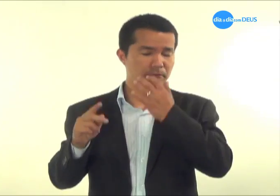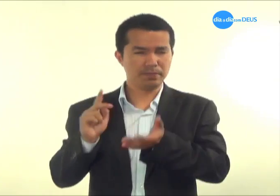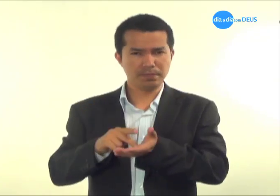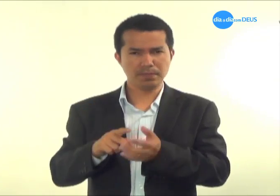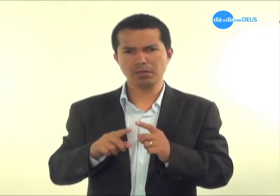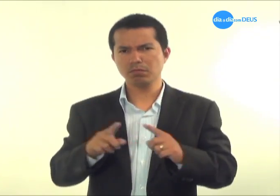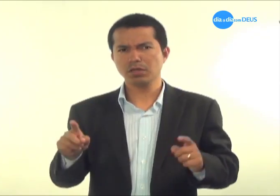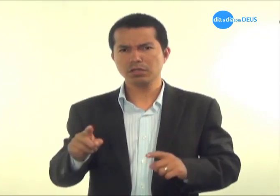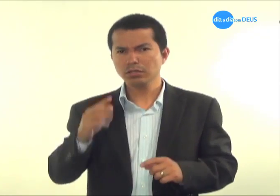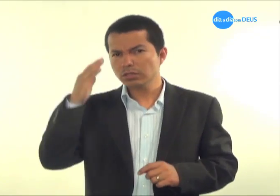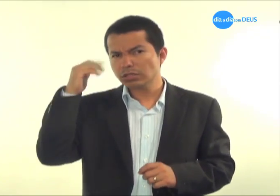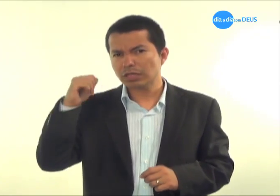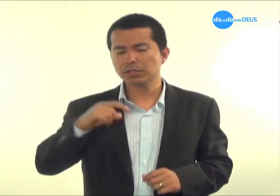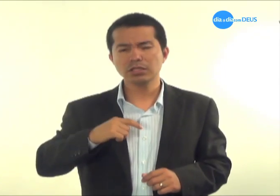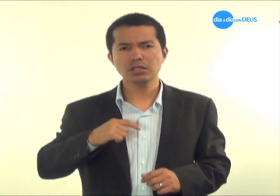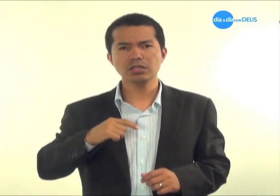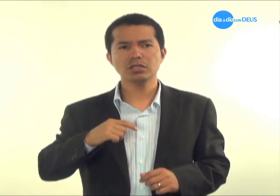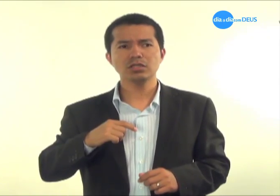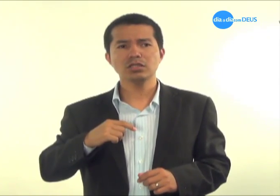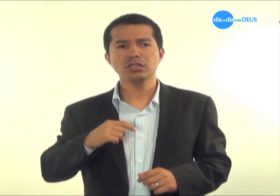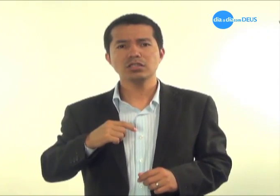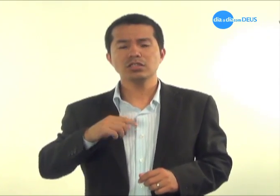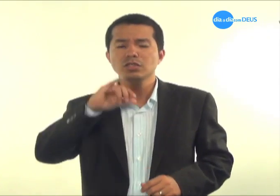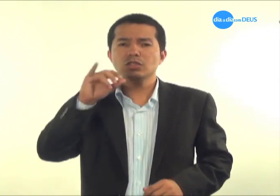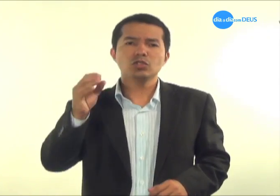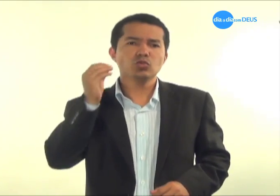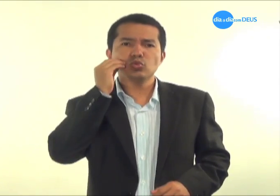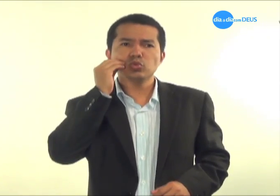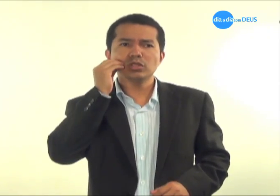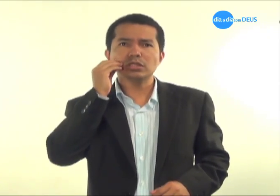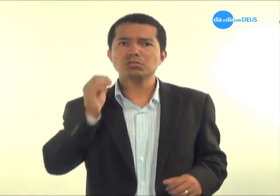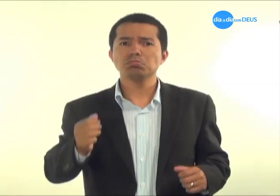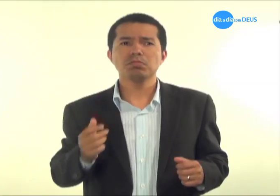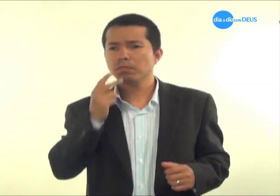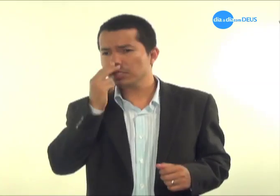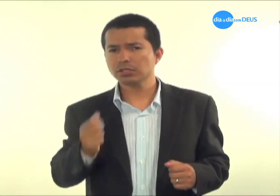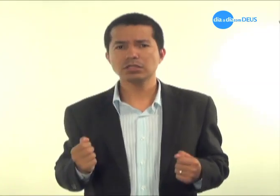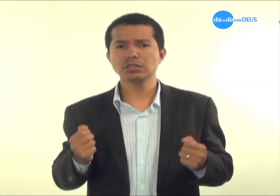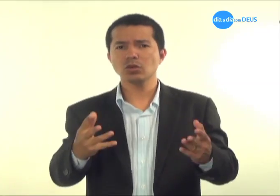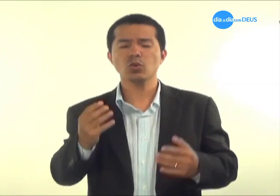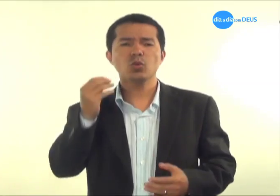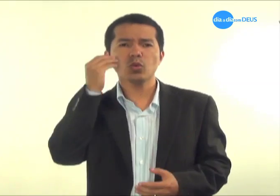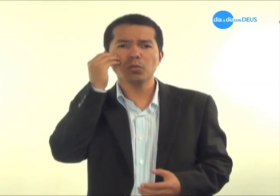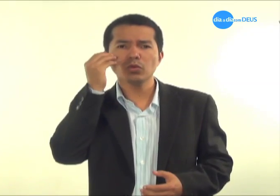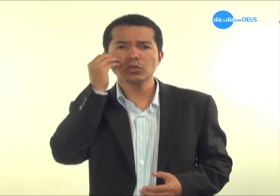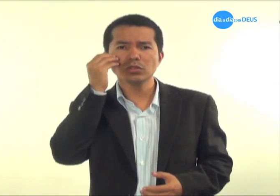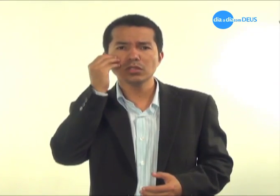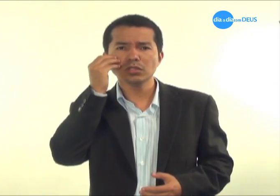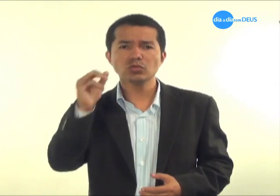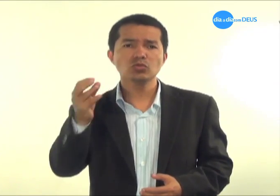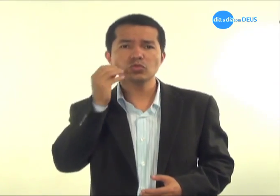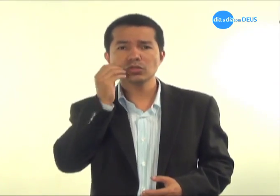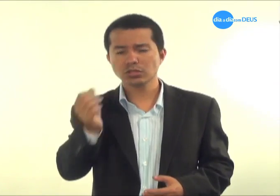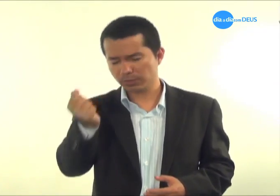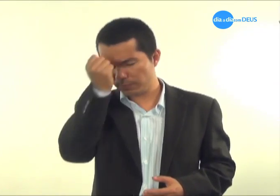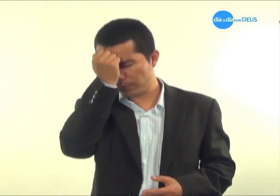E sabe, quando Jesus falou isso, foi a última oportunidade que Jesus estava dando para Judas se arrepender dos seus pecados.